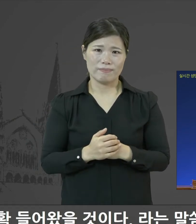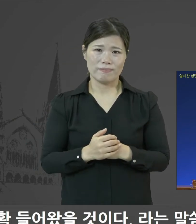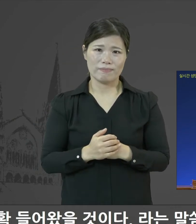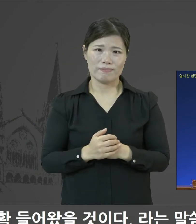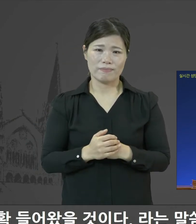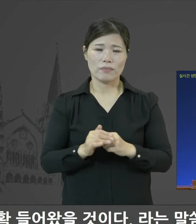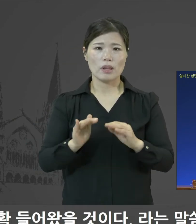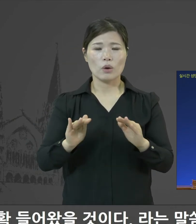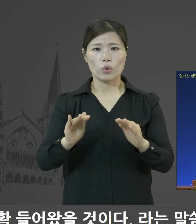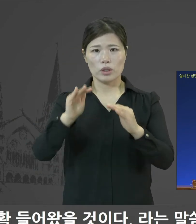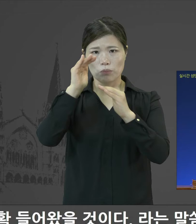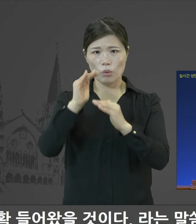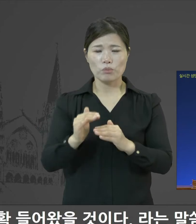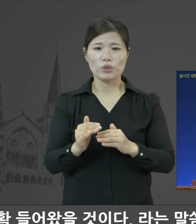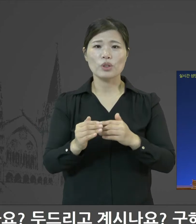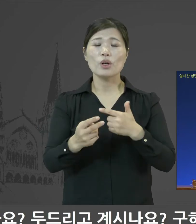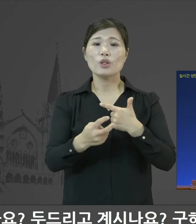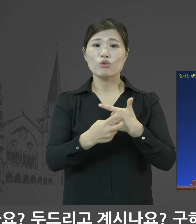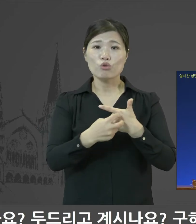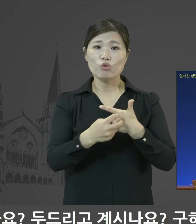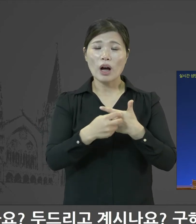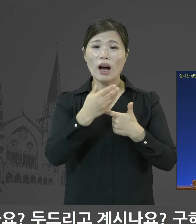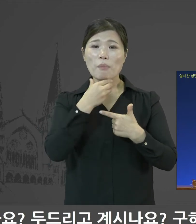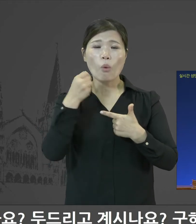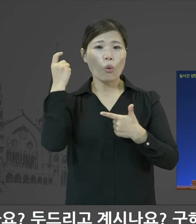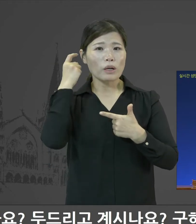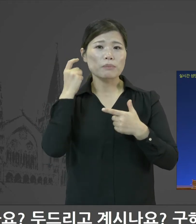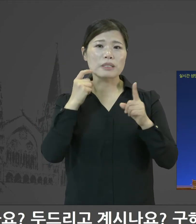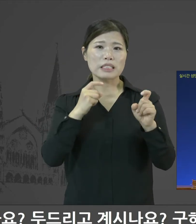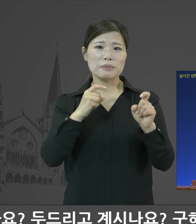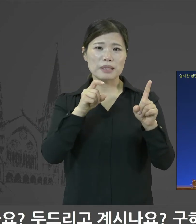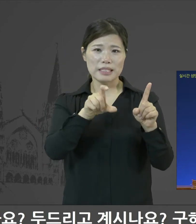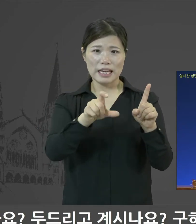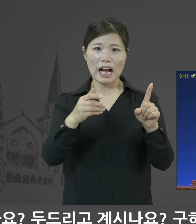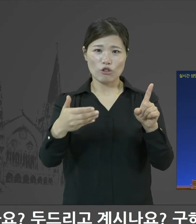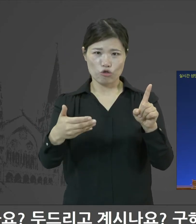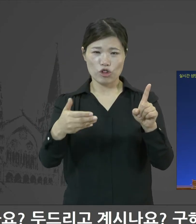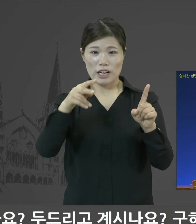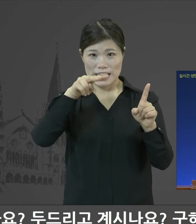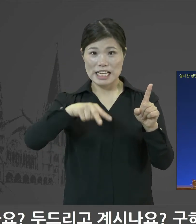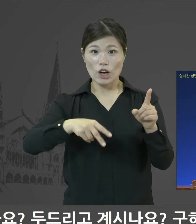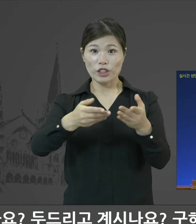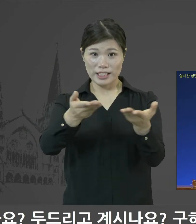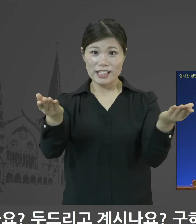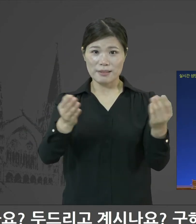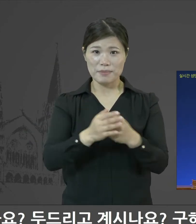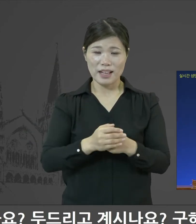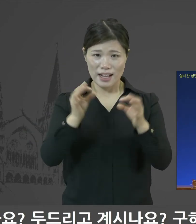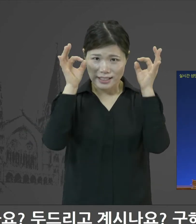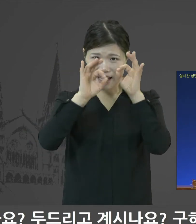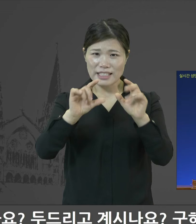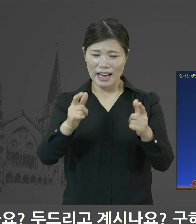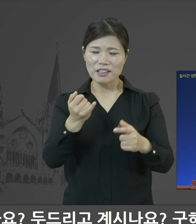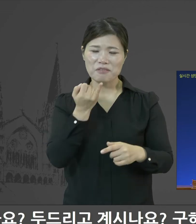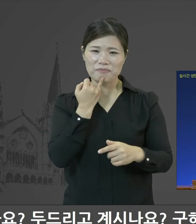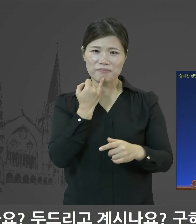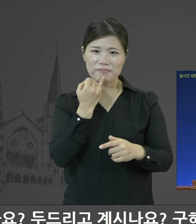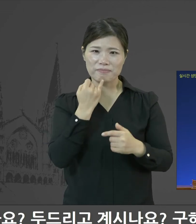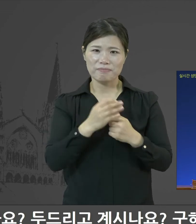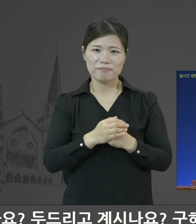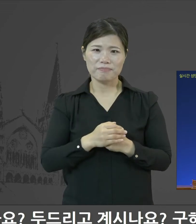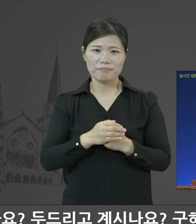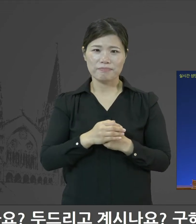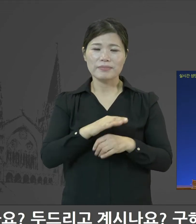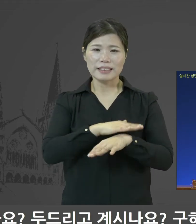오늘 본문이 누가복음이니까 제가 누가복음 11장 9절을 읽어드릴 텐데, 여러분 안 찾으시고 그냥 그